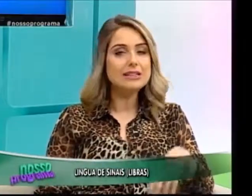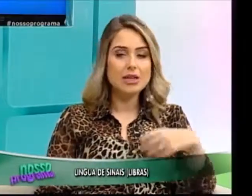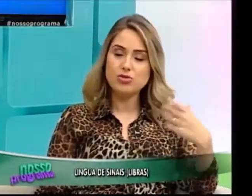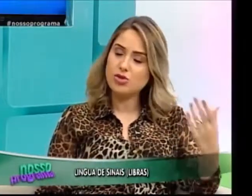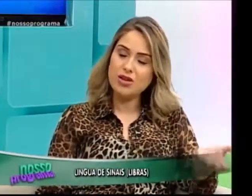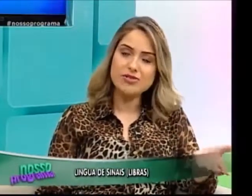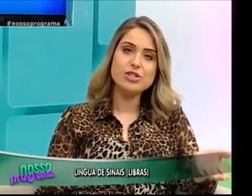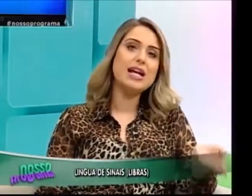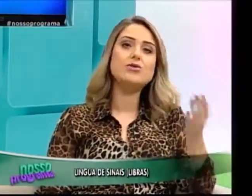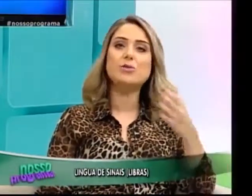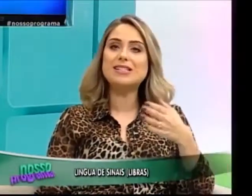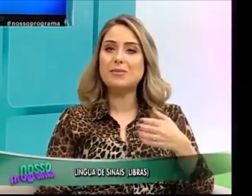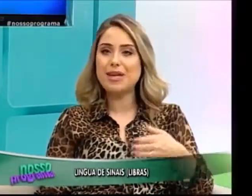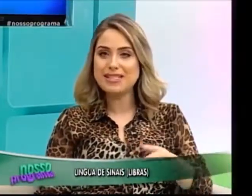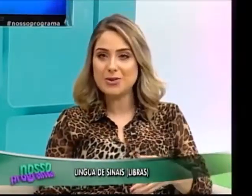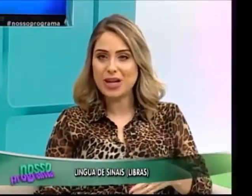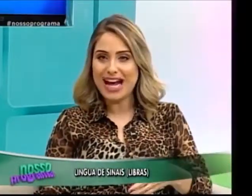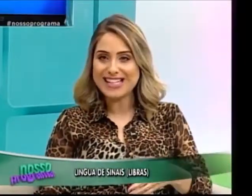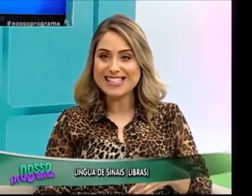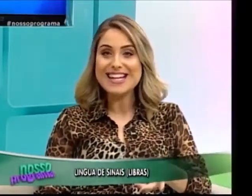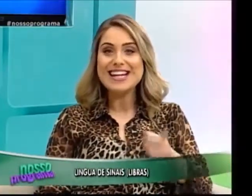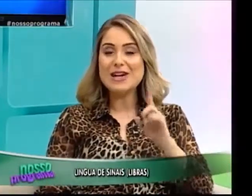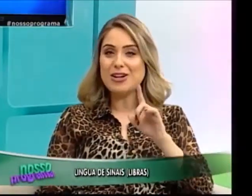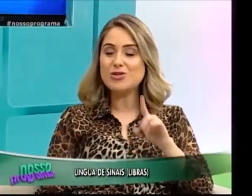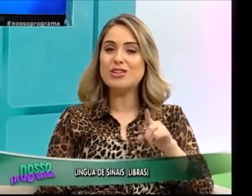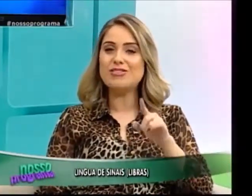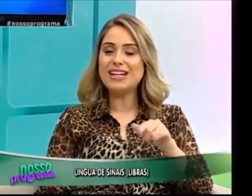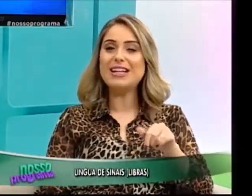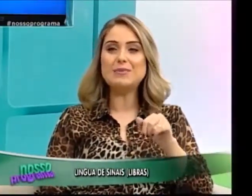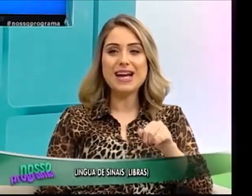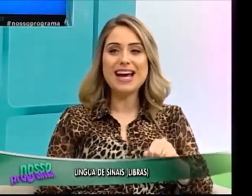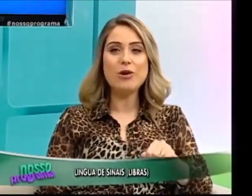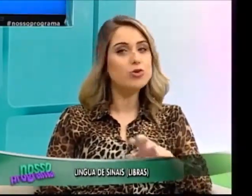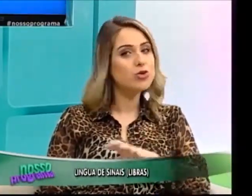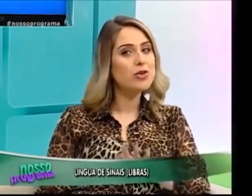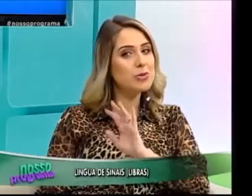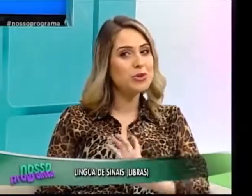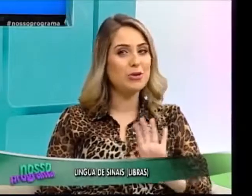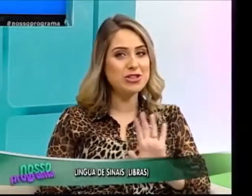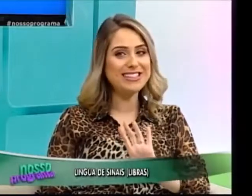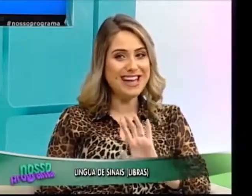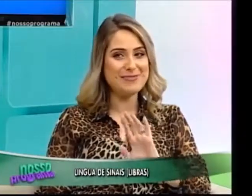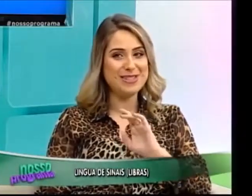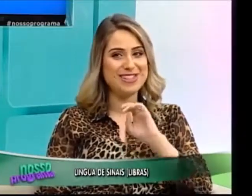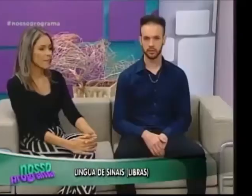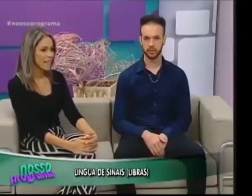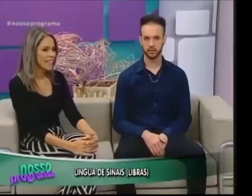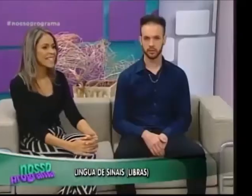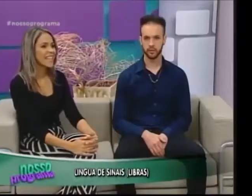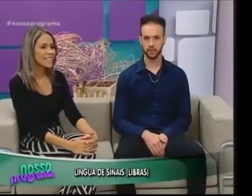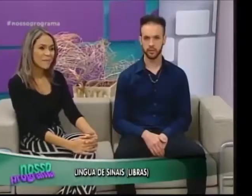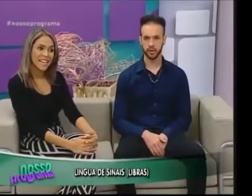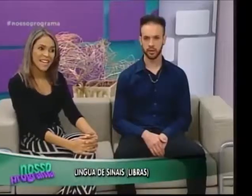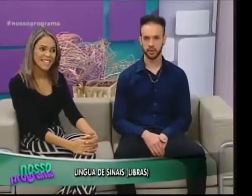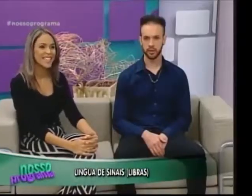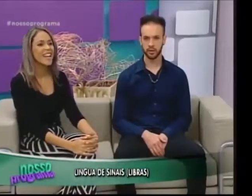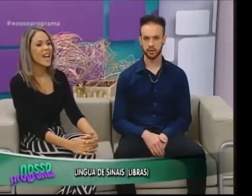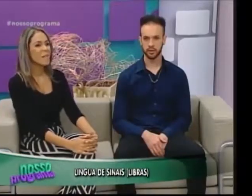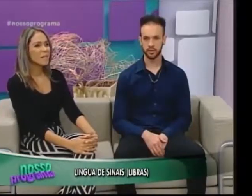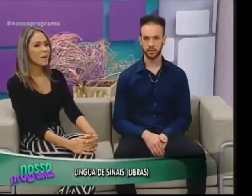não só evangélicos, mas também seculares. E eu acho que o que vale lembrar o surdo vai procurar onde tem intérprete, né? Exatamente. É a mesma